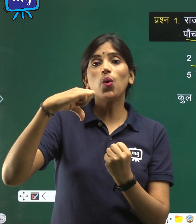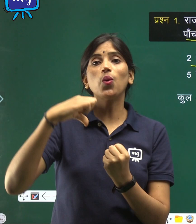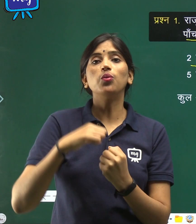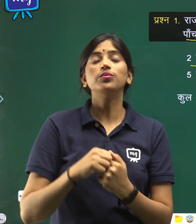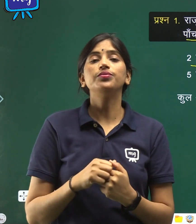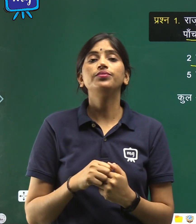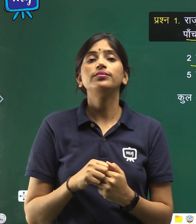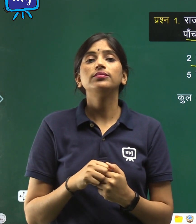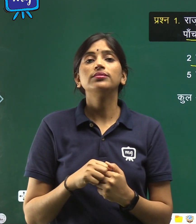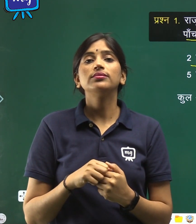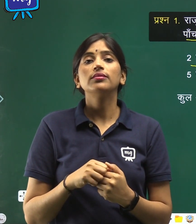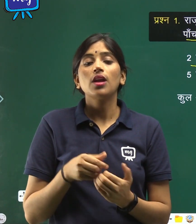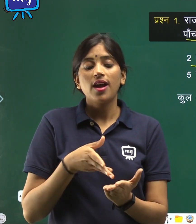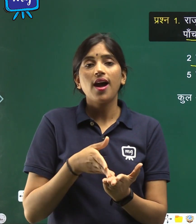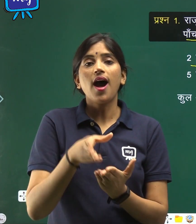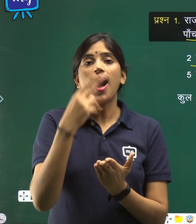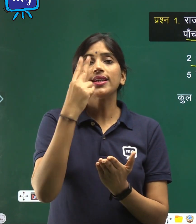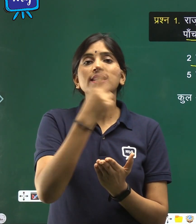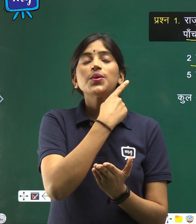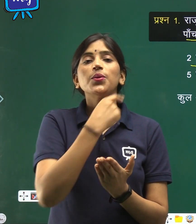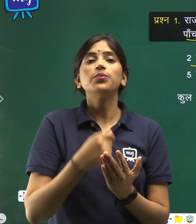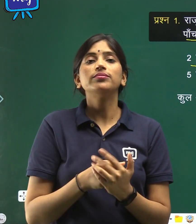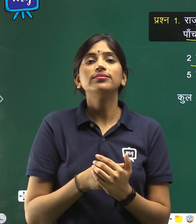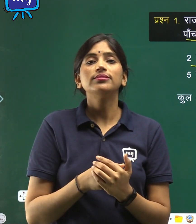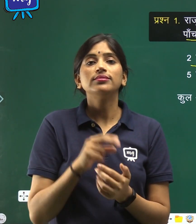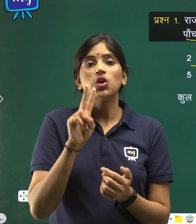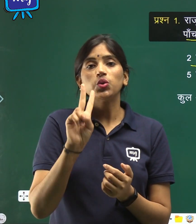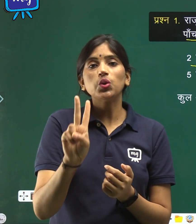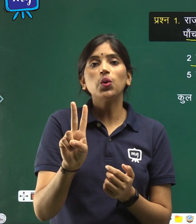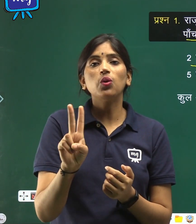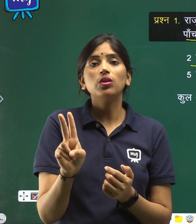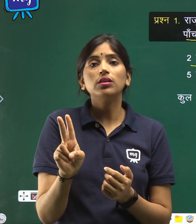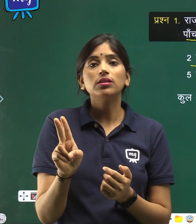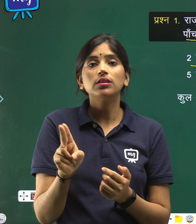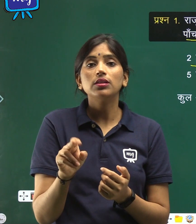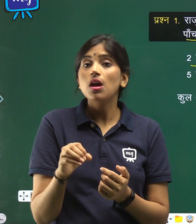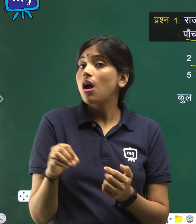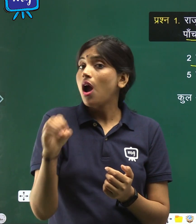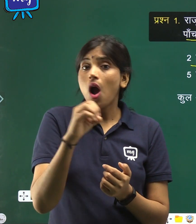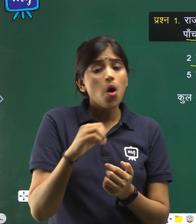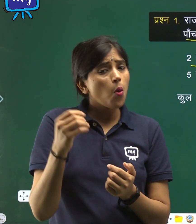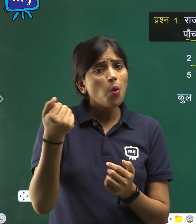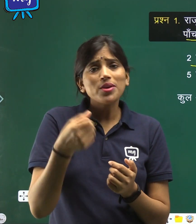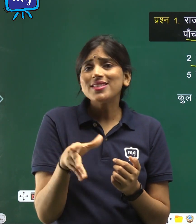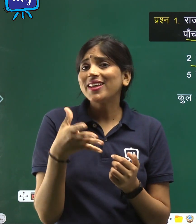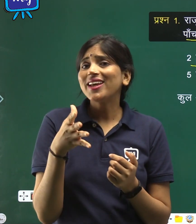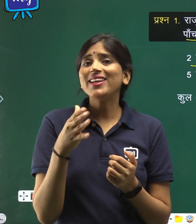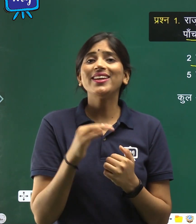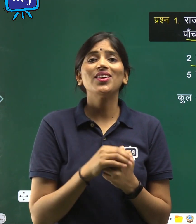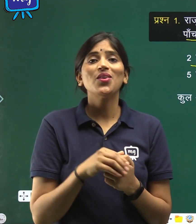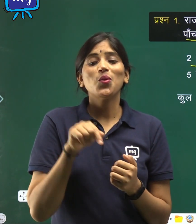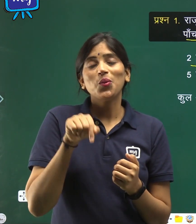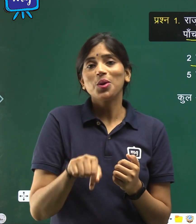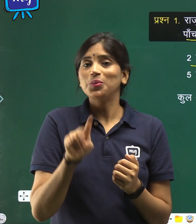9। आगे देखो 2, नीचे कोई संख्या नहीं है